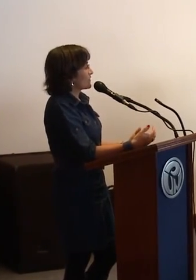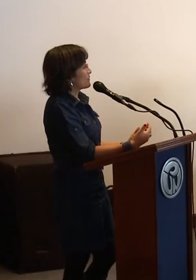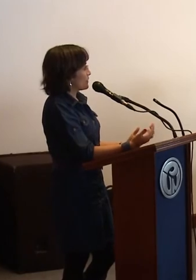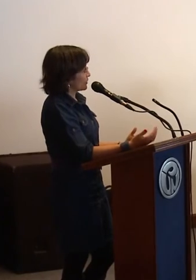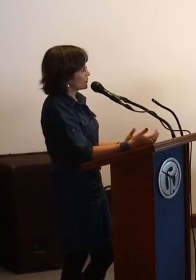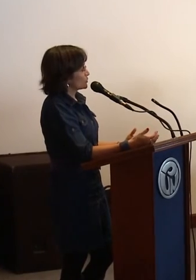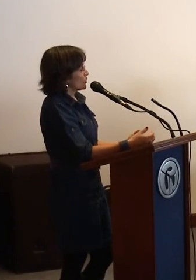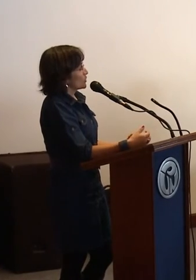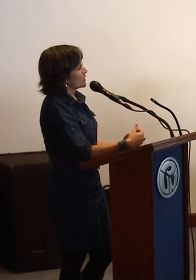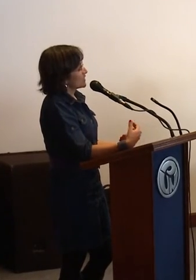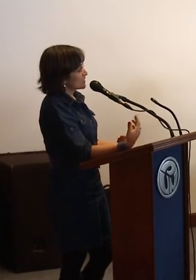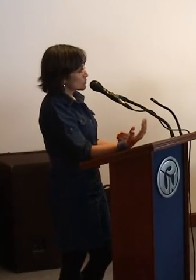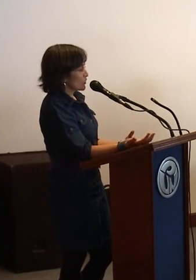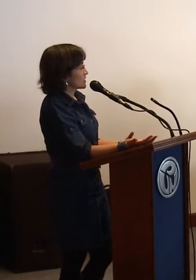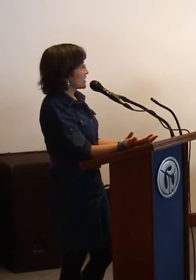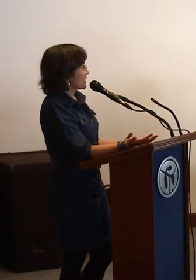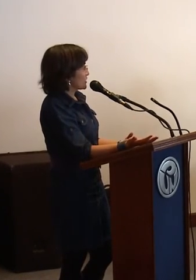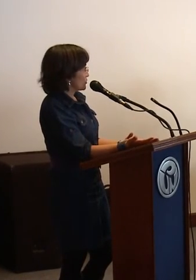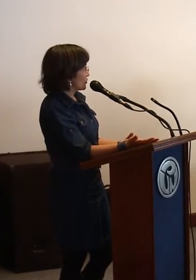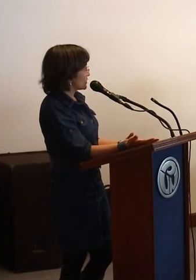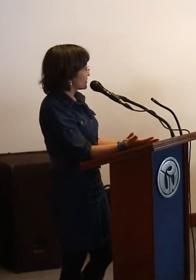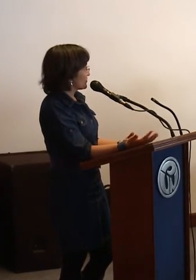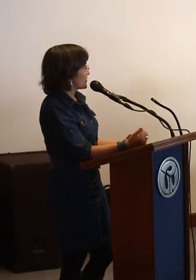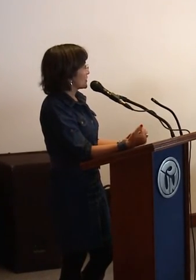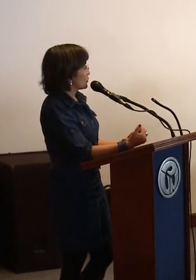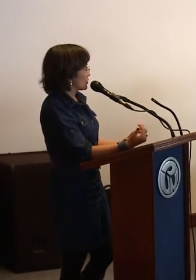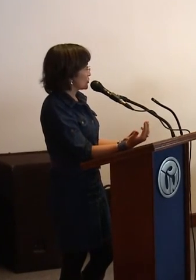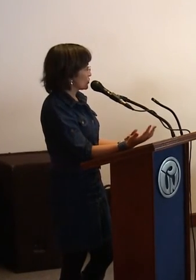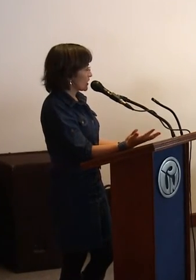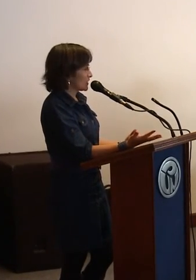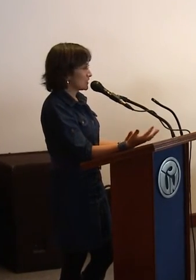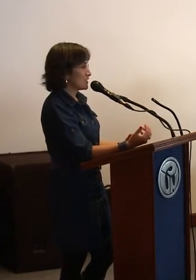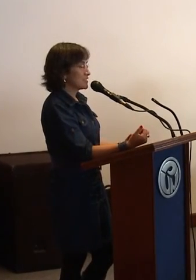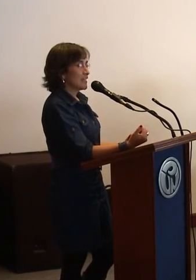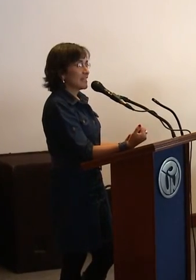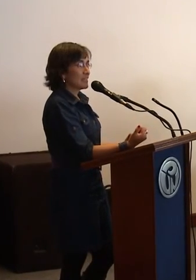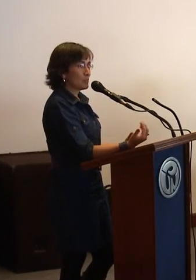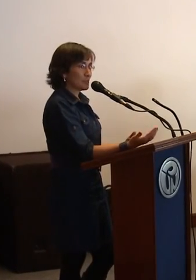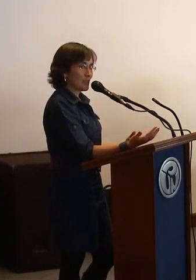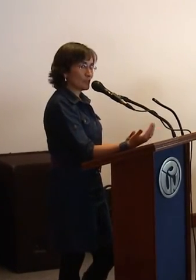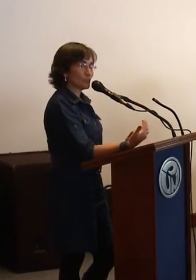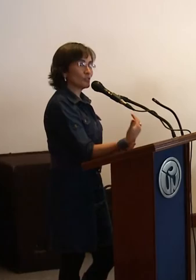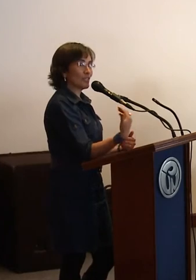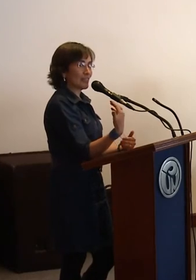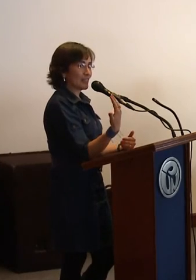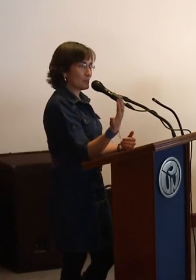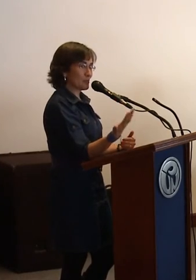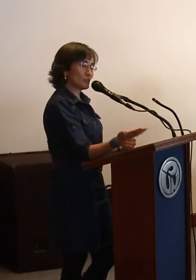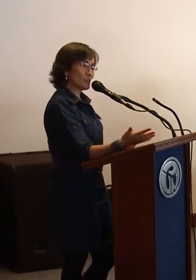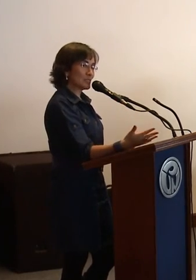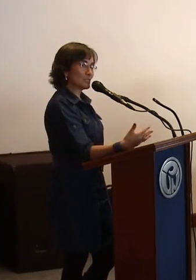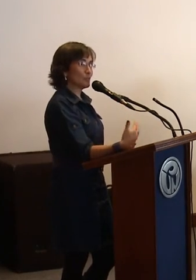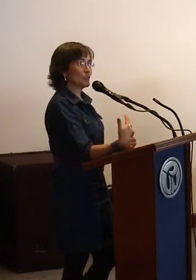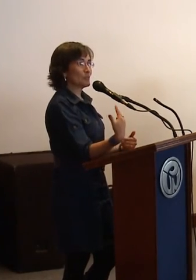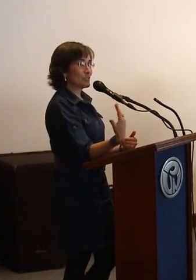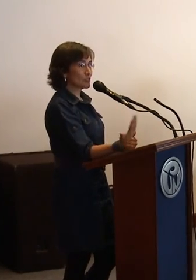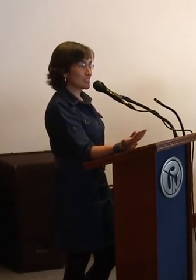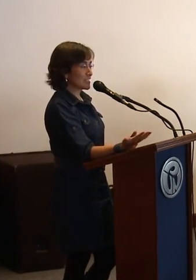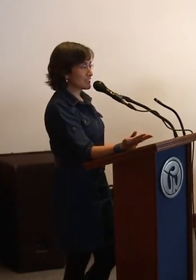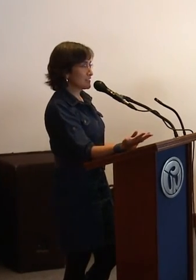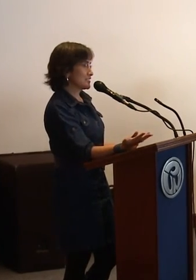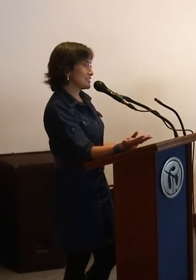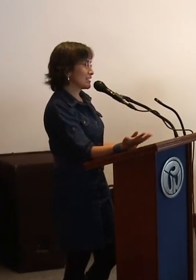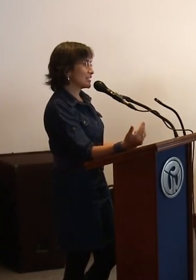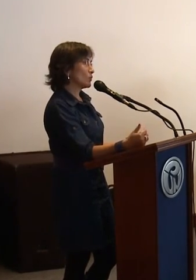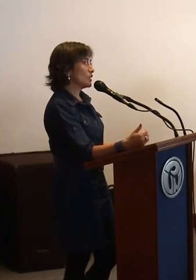o más bien de manos, de estas nuevas generaciones, de los estudiantes de primeros y de primeros semestres, pero también de los